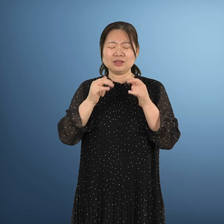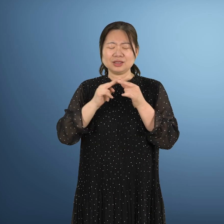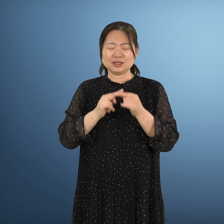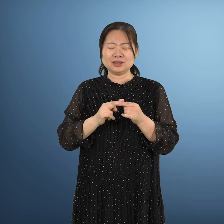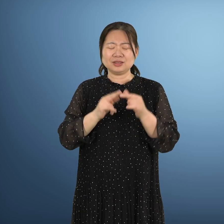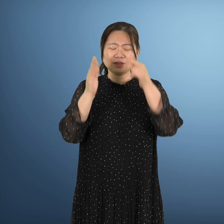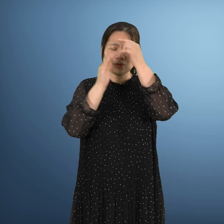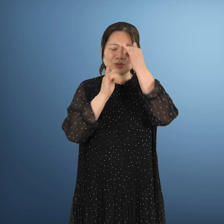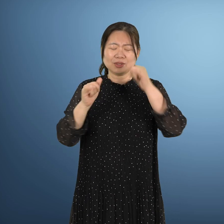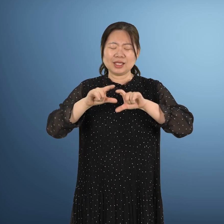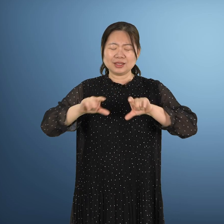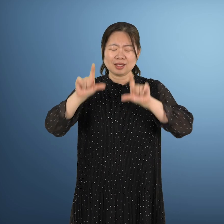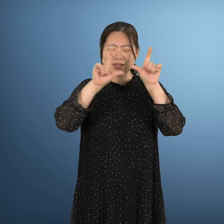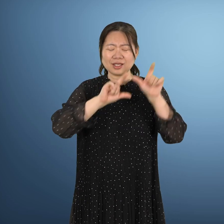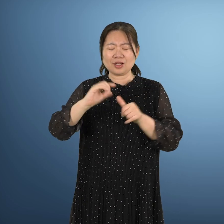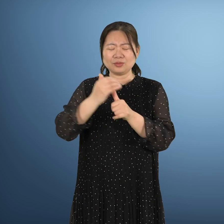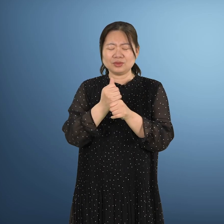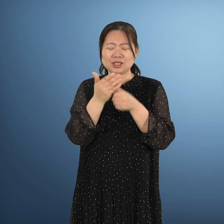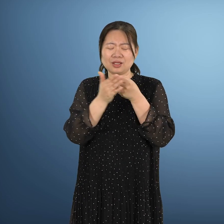성도들의 일상을 붙잡으셔서